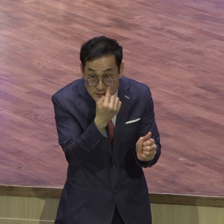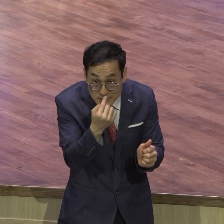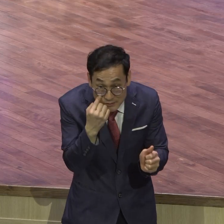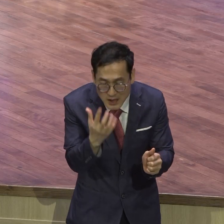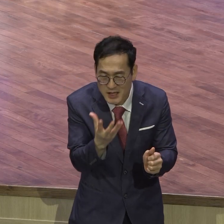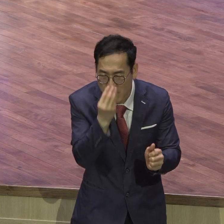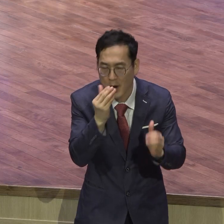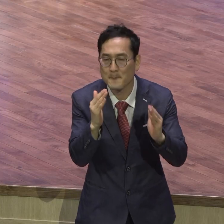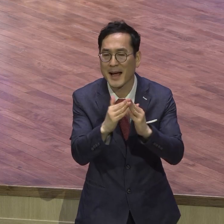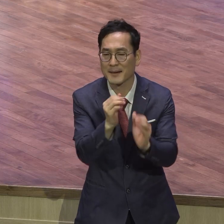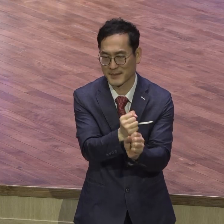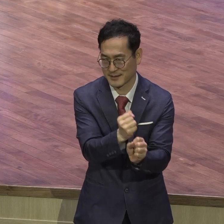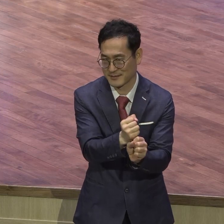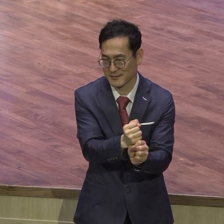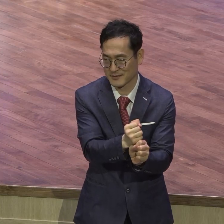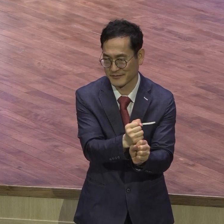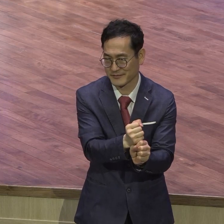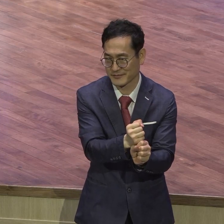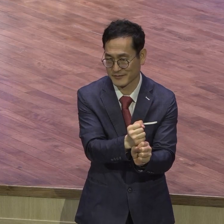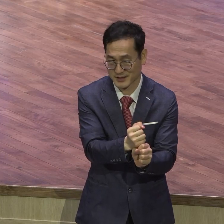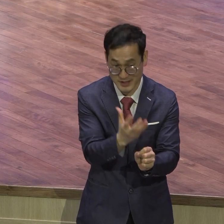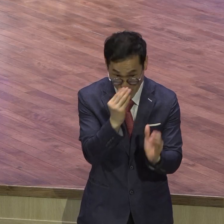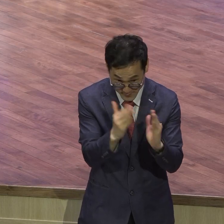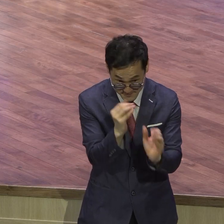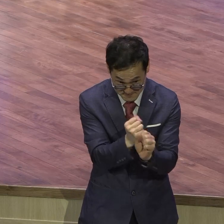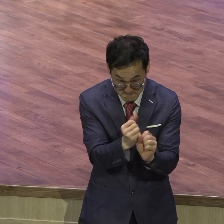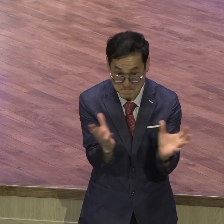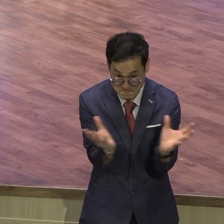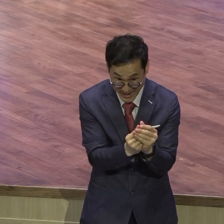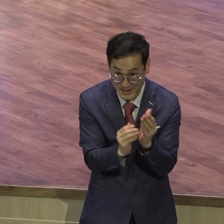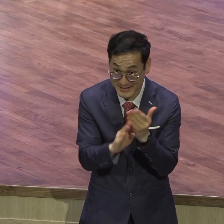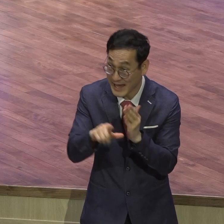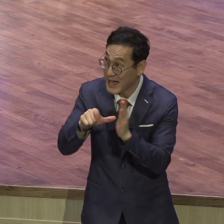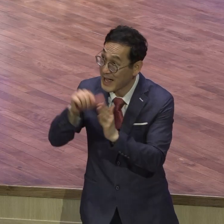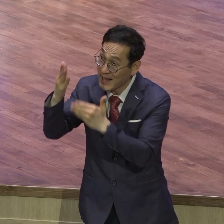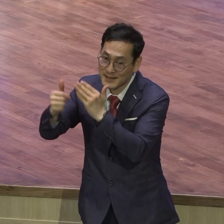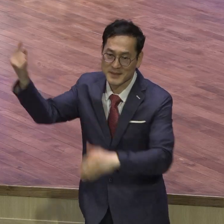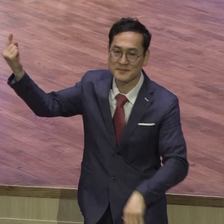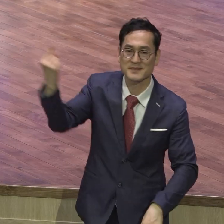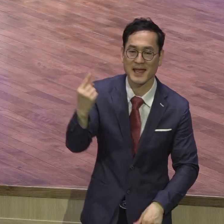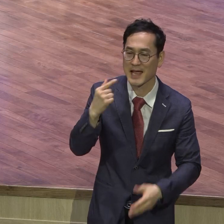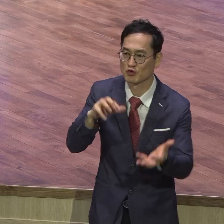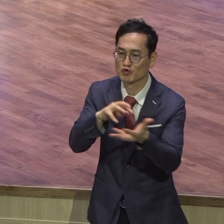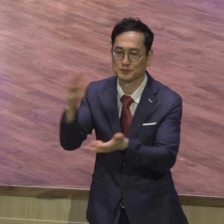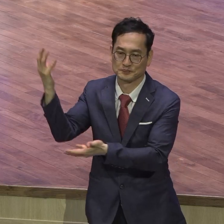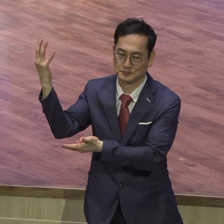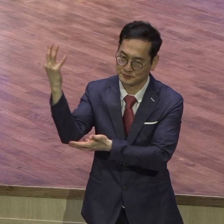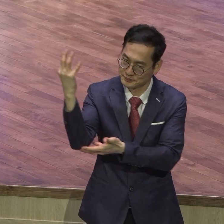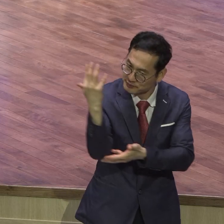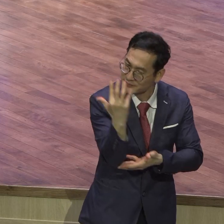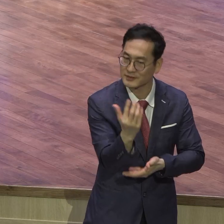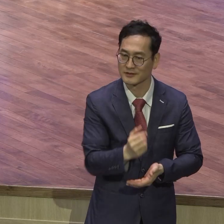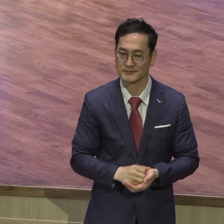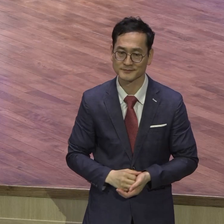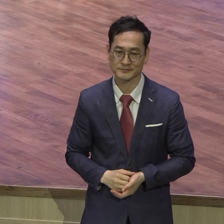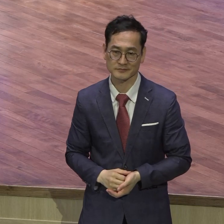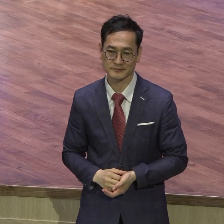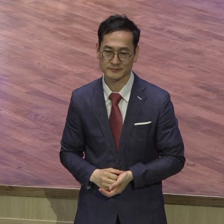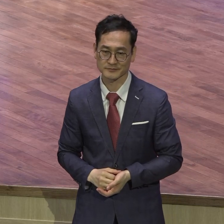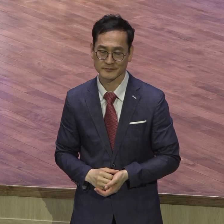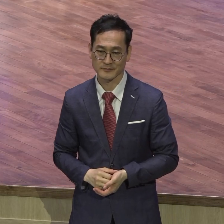성막을 지었을 때 이제 하나님이 드디어 처음으로 임자하셨단 말이에요 하나님께서 우리에게